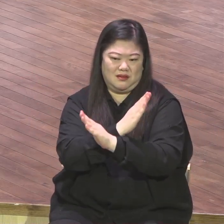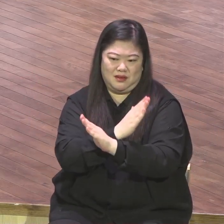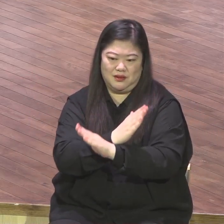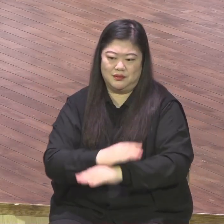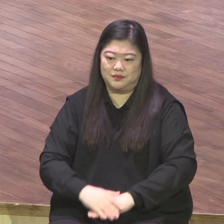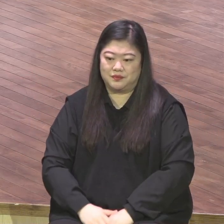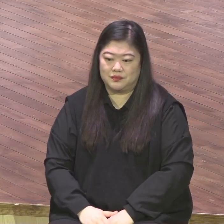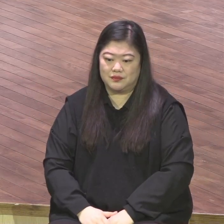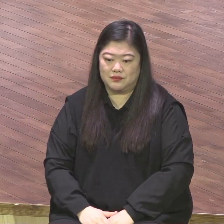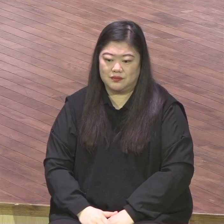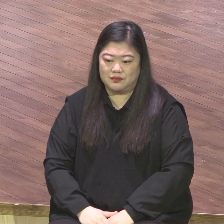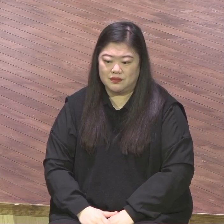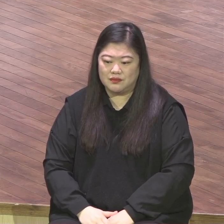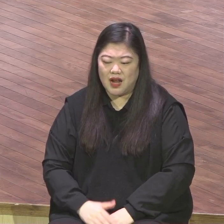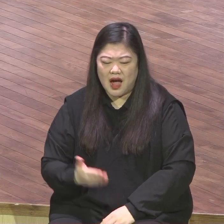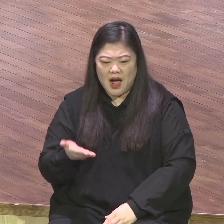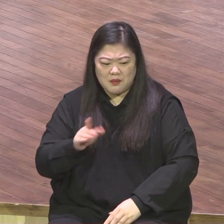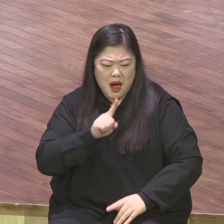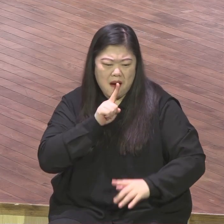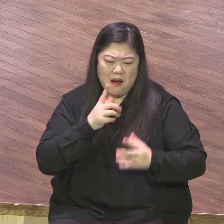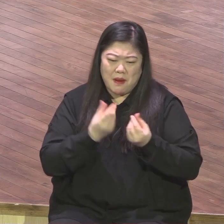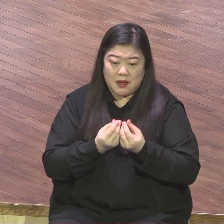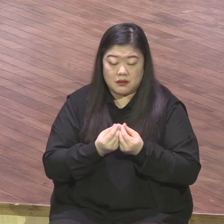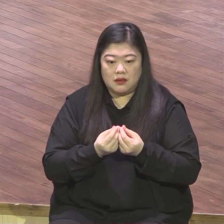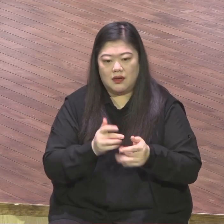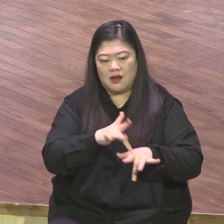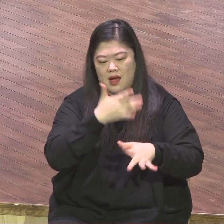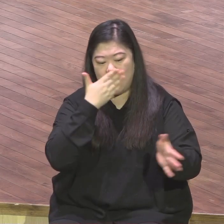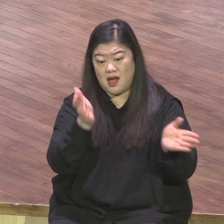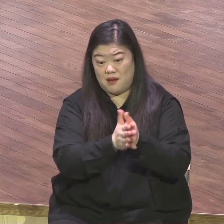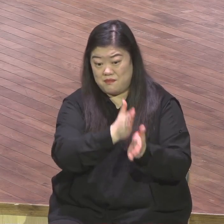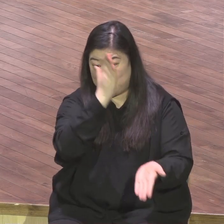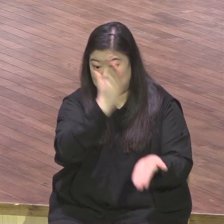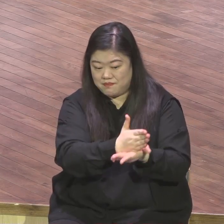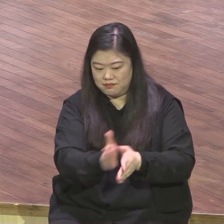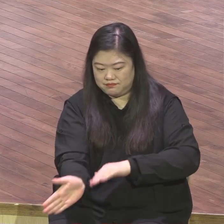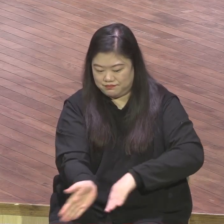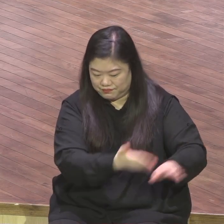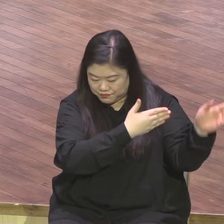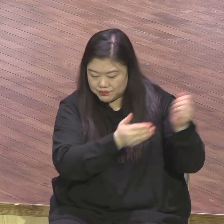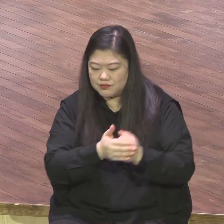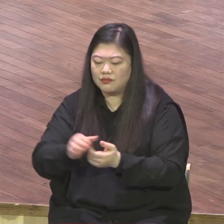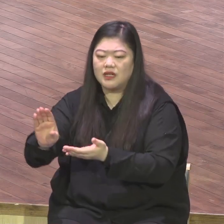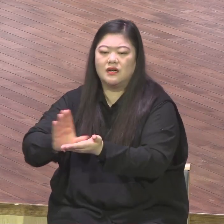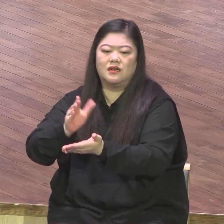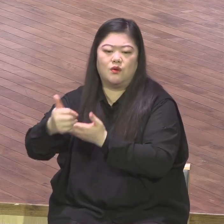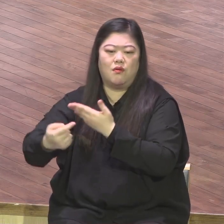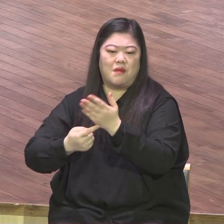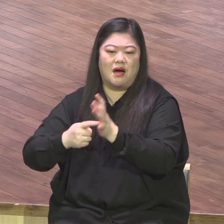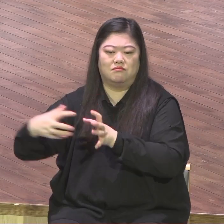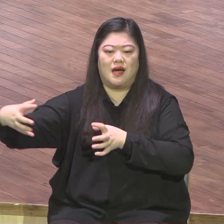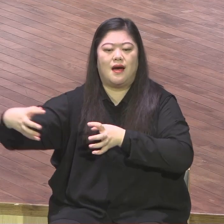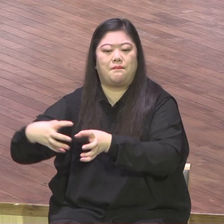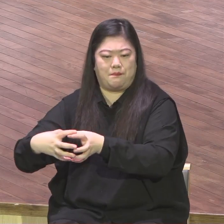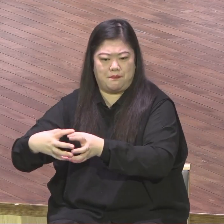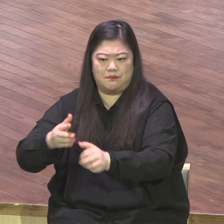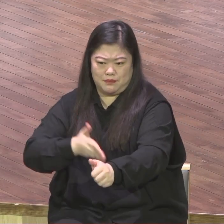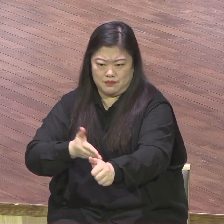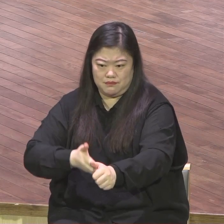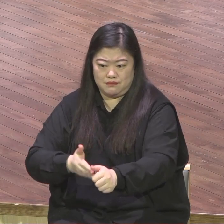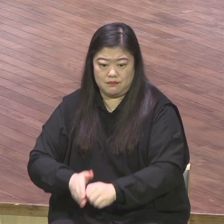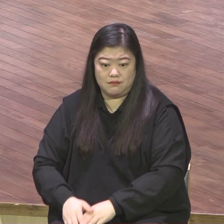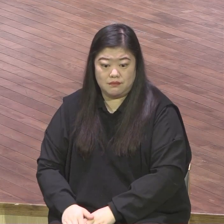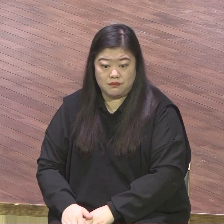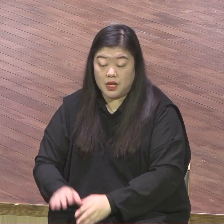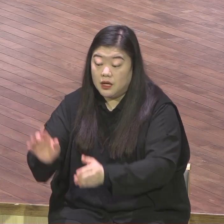사단 속임수예요. 그리스도 예수의 마음을 품게 하여 주옵소서. 그리스도라면 그리스도의 예수의 마음 품으면 어떻게